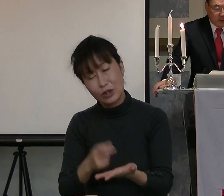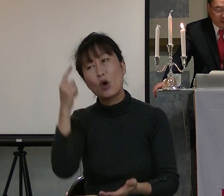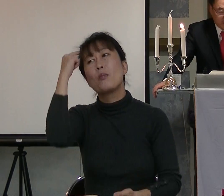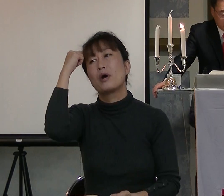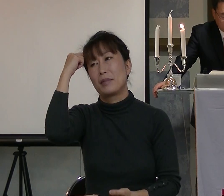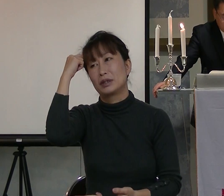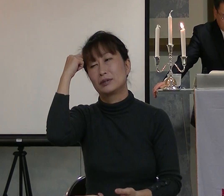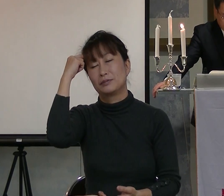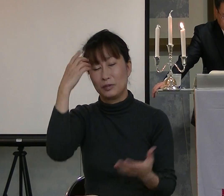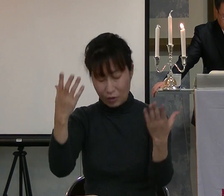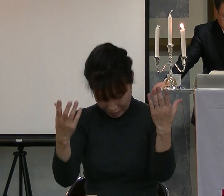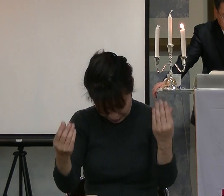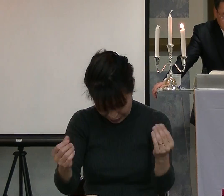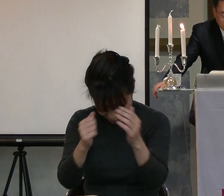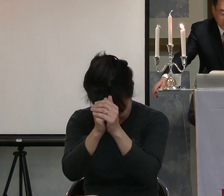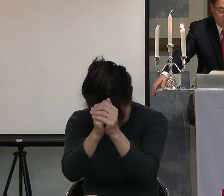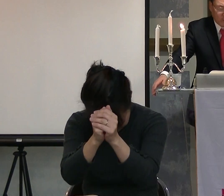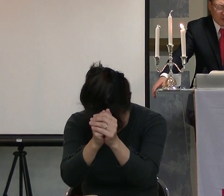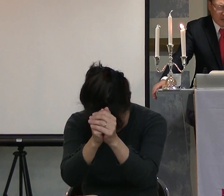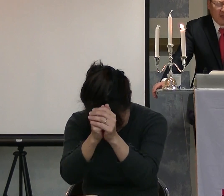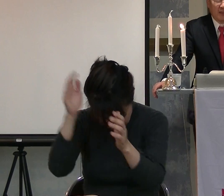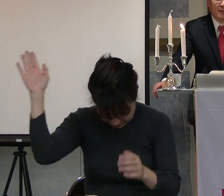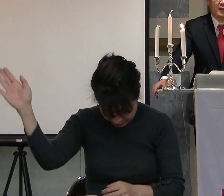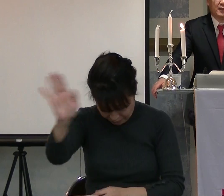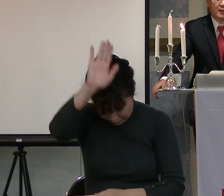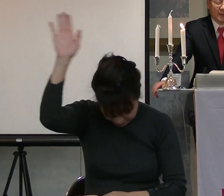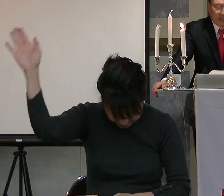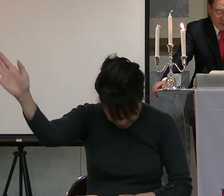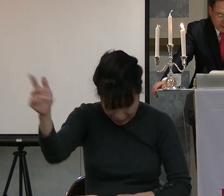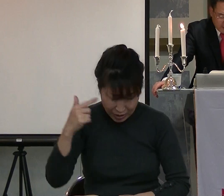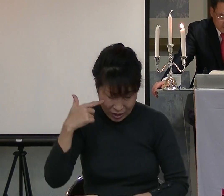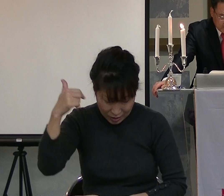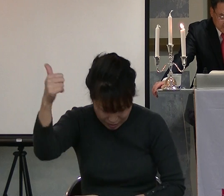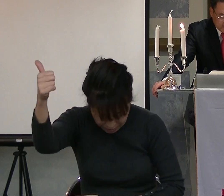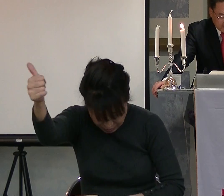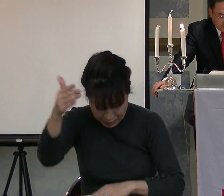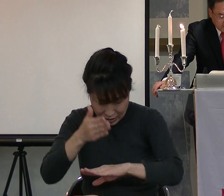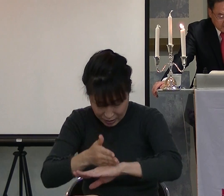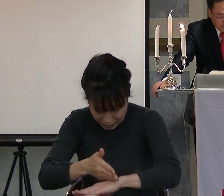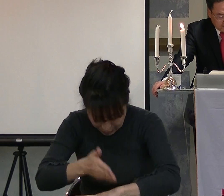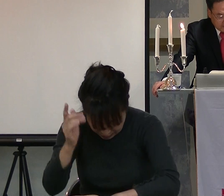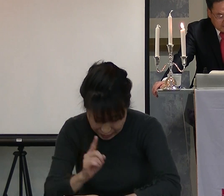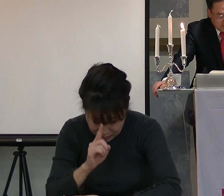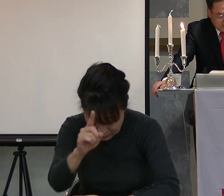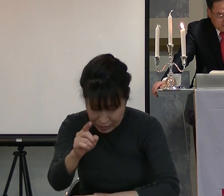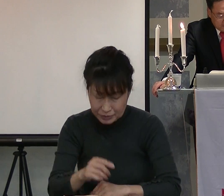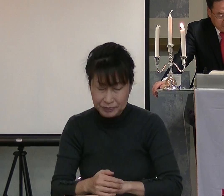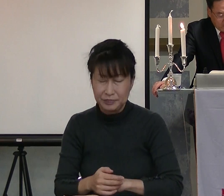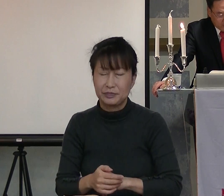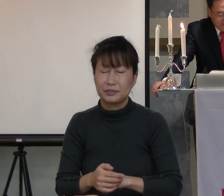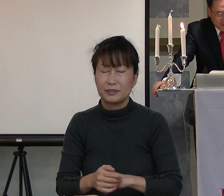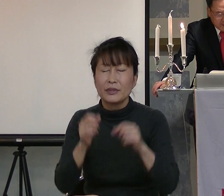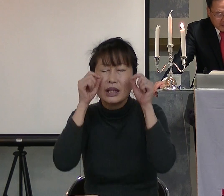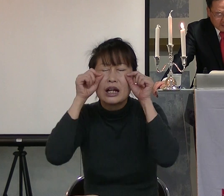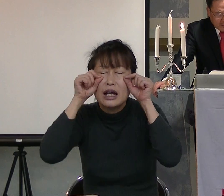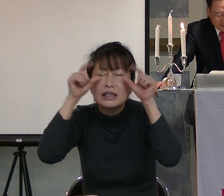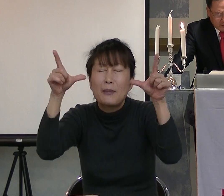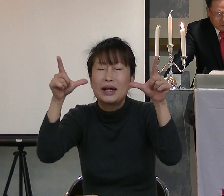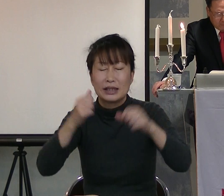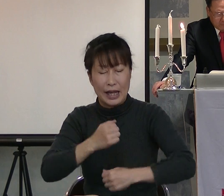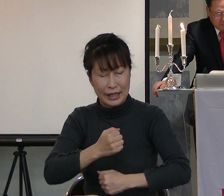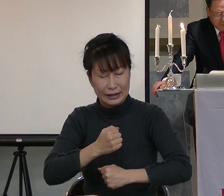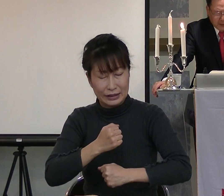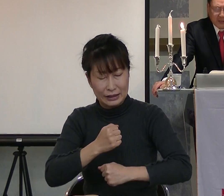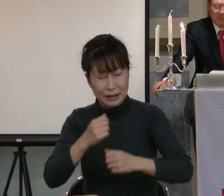でお祈りいたしましょう。天のお父様、感謝いたします。目を覚ましてなさい